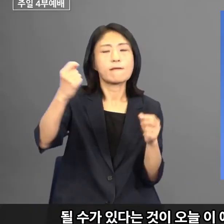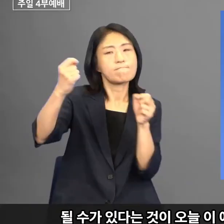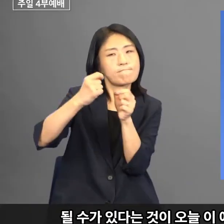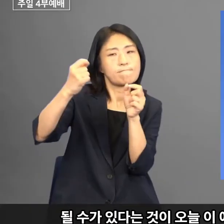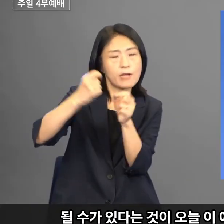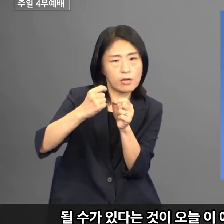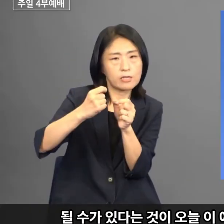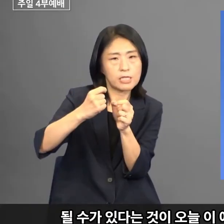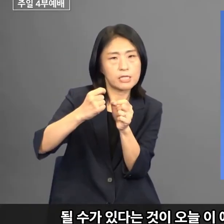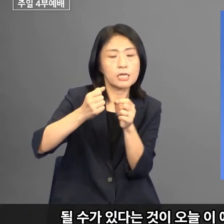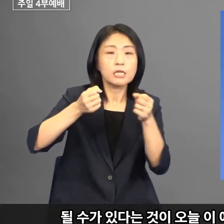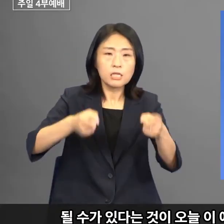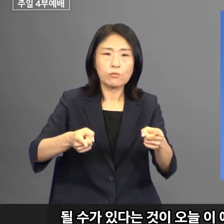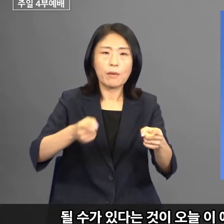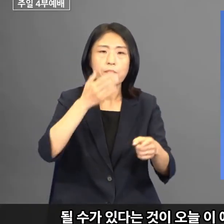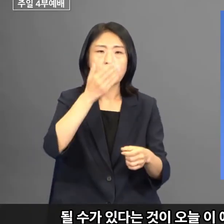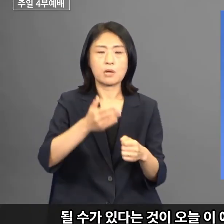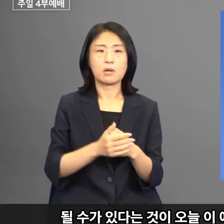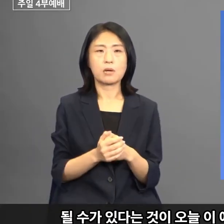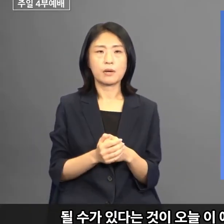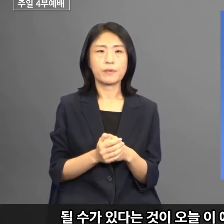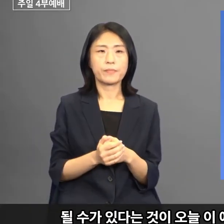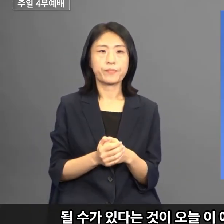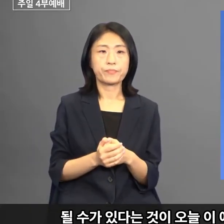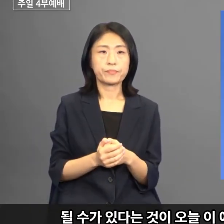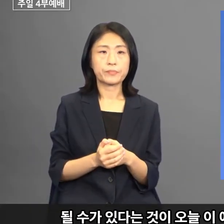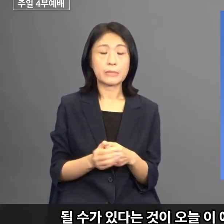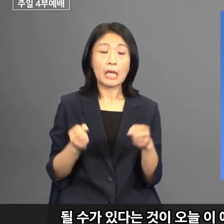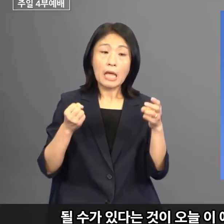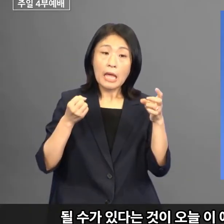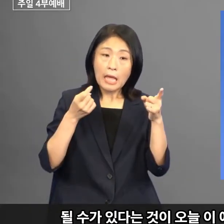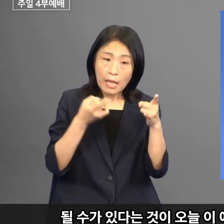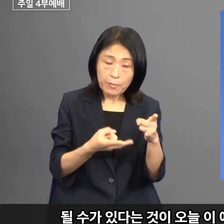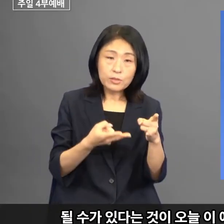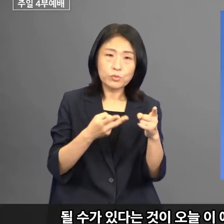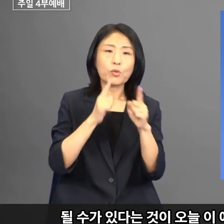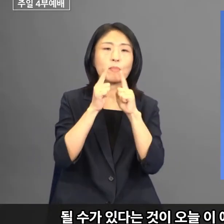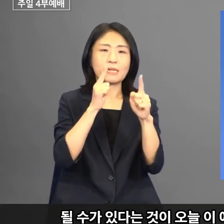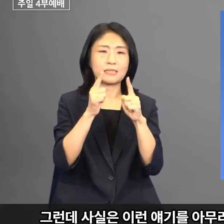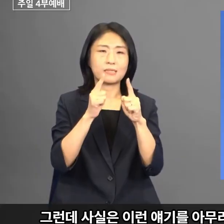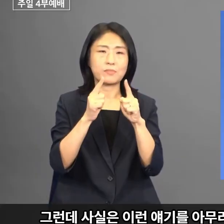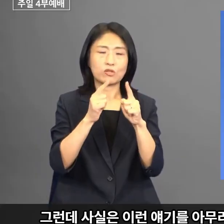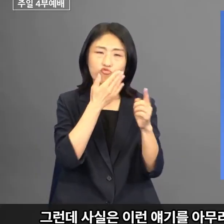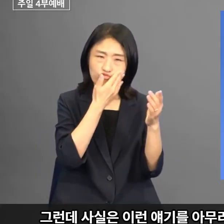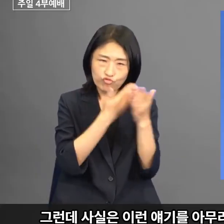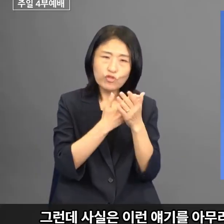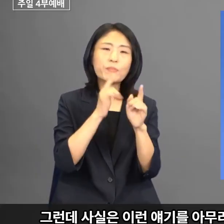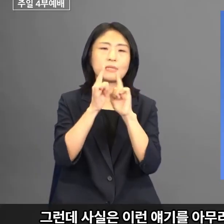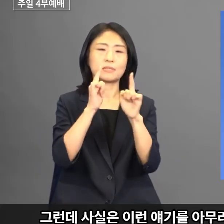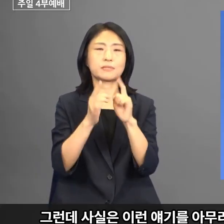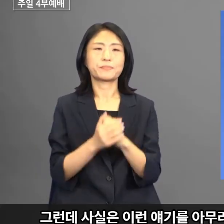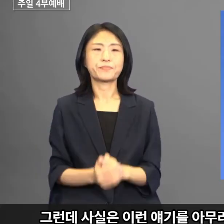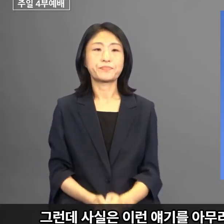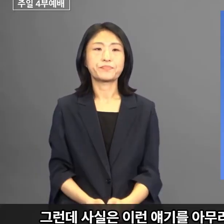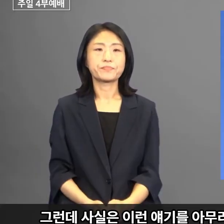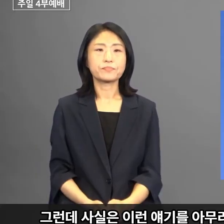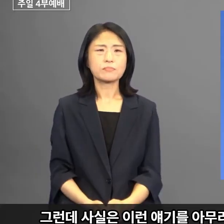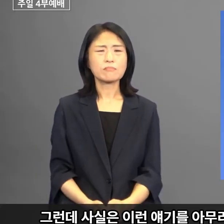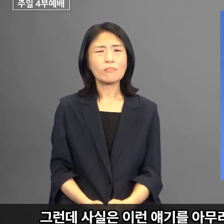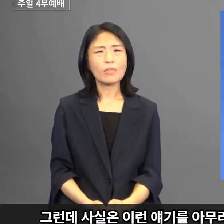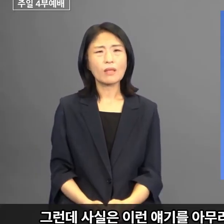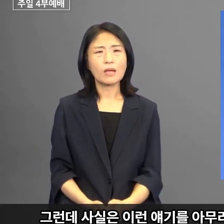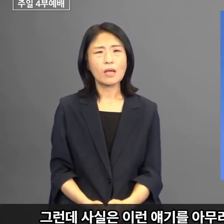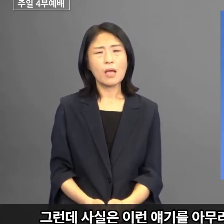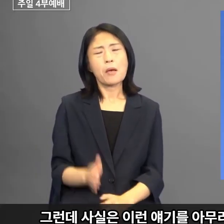발판이 될 수가 있다는 것이 오늘 이 에베소서의 핵심 메시지인 것이죠. 자, 그런데 사실은 이제 이런 얘기를 아무리